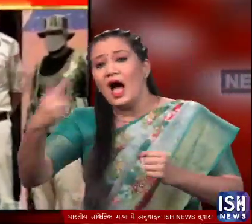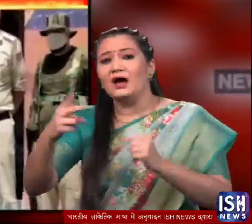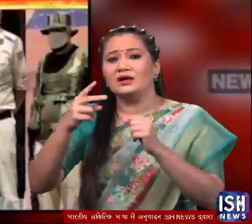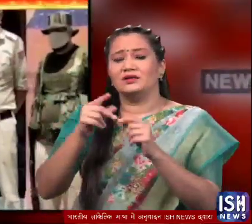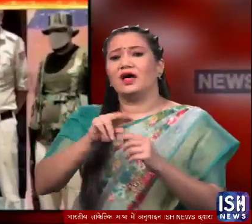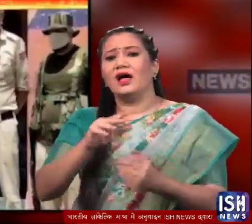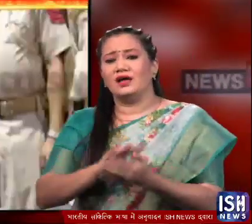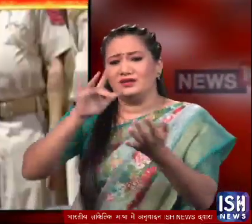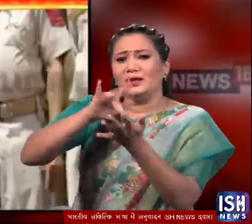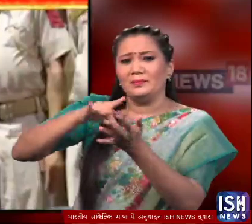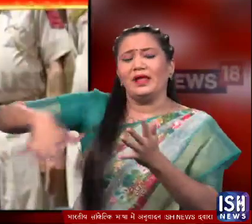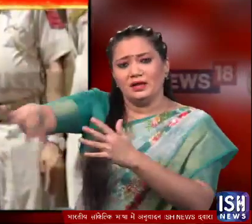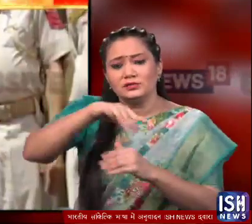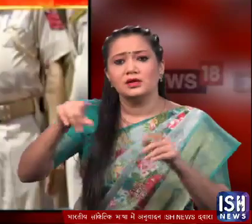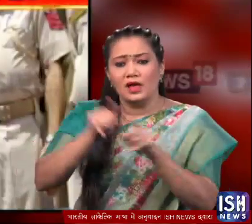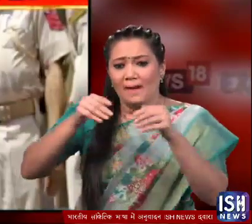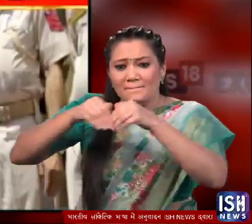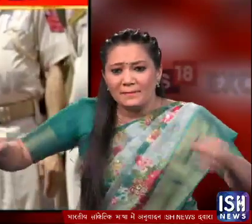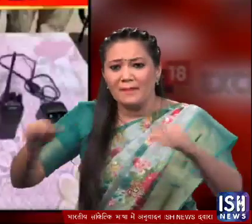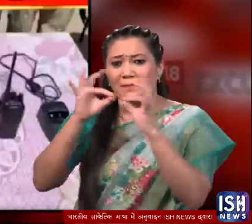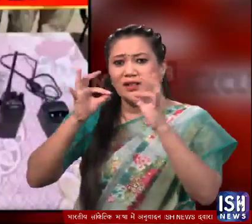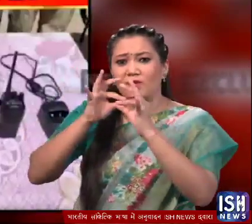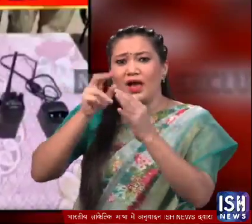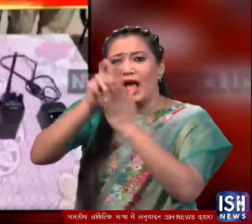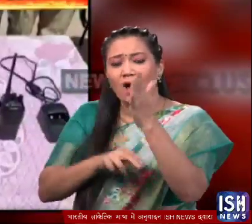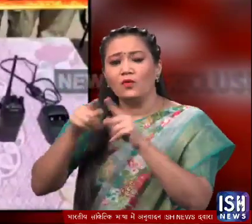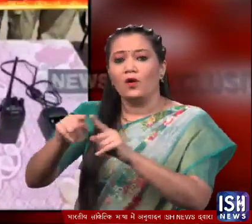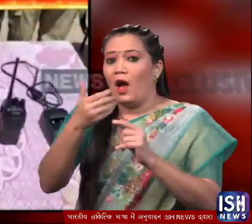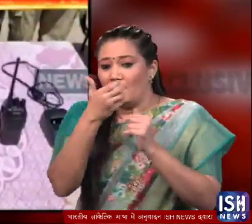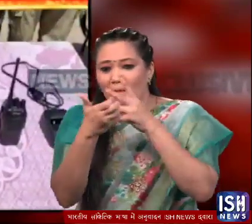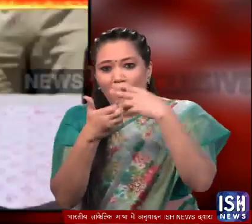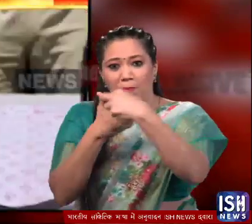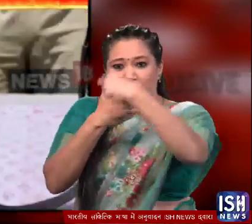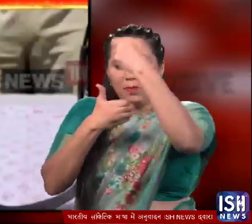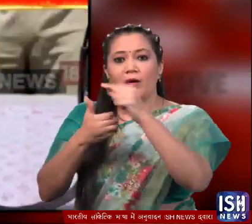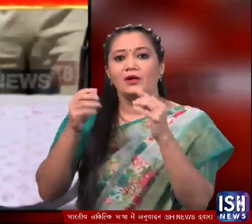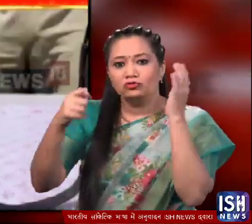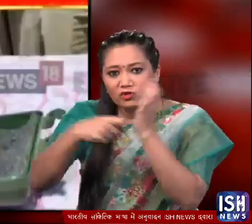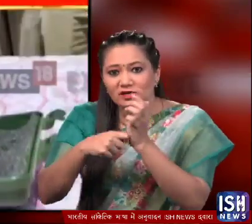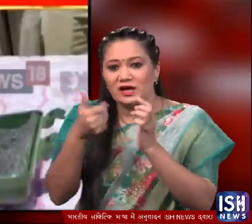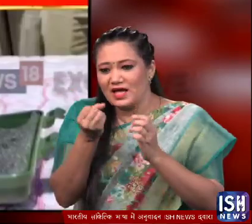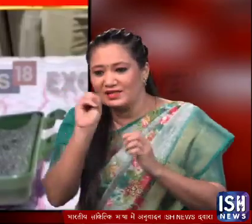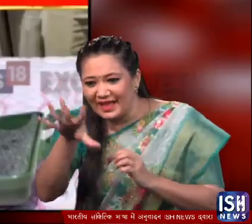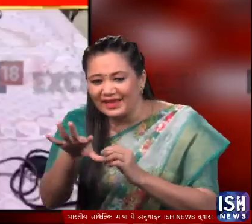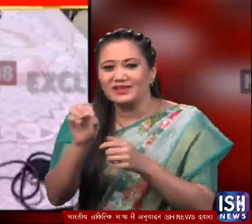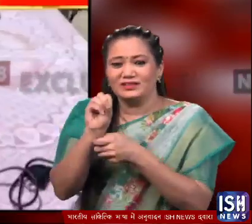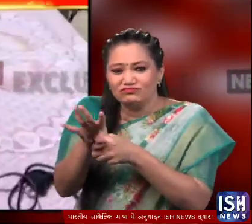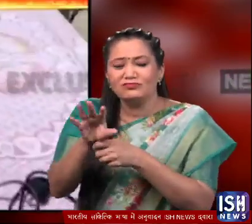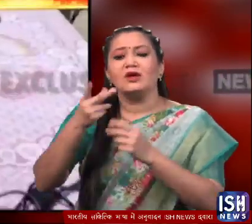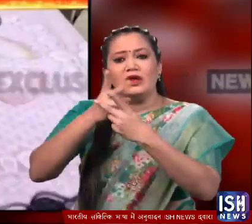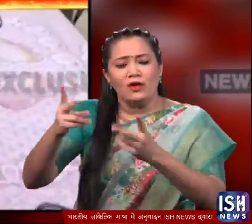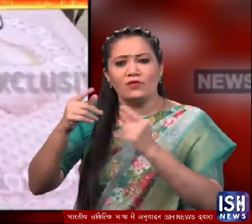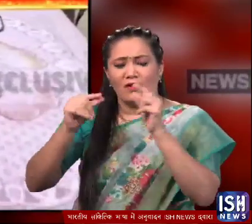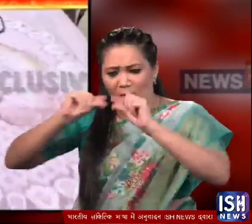के मनकोट सेक्टर में सीमा से लगने वाले गांव बलनोई में 2 वायरलेस रेडियो सेट, चार्जर, लाइट टॉर्च और डेटा केबल मिले, जिसके